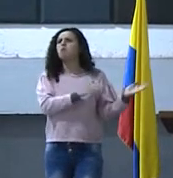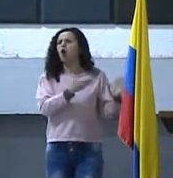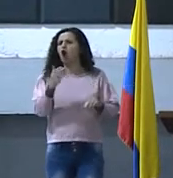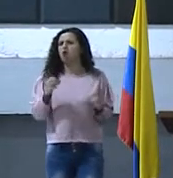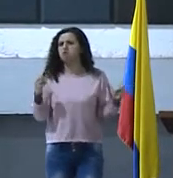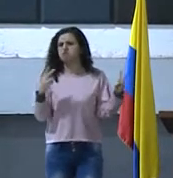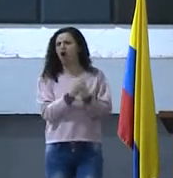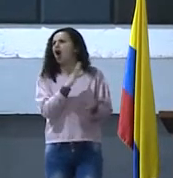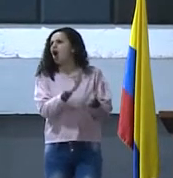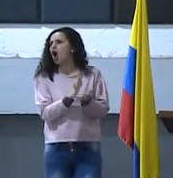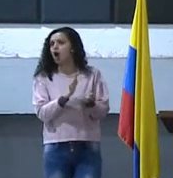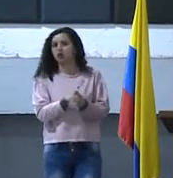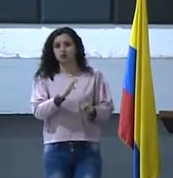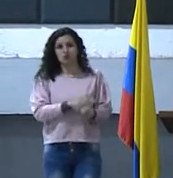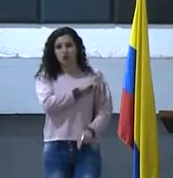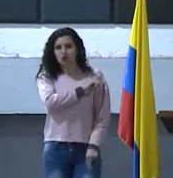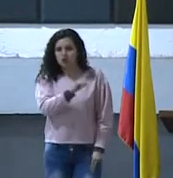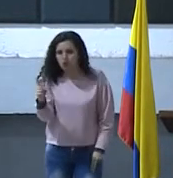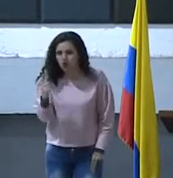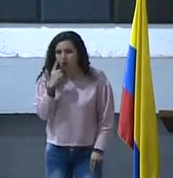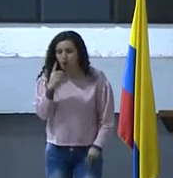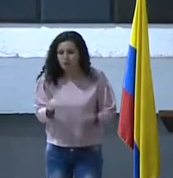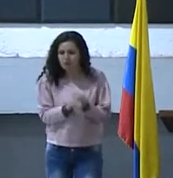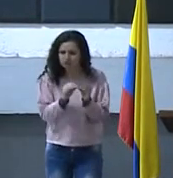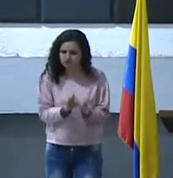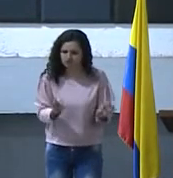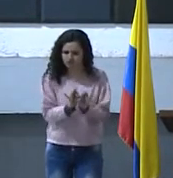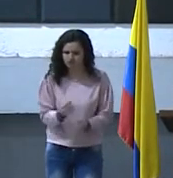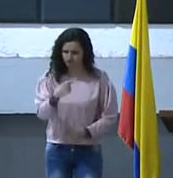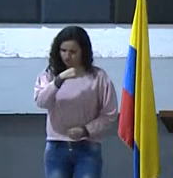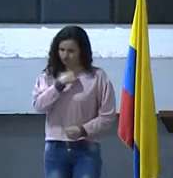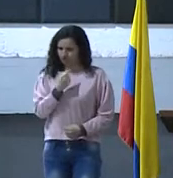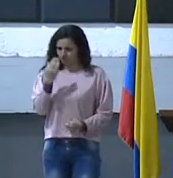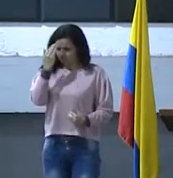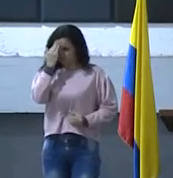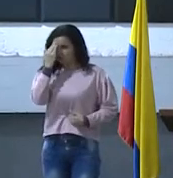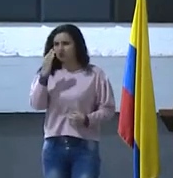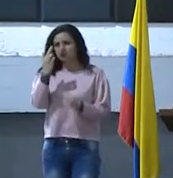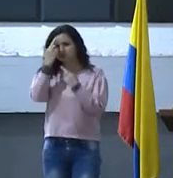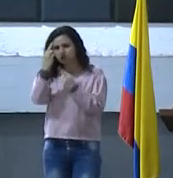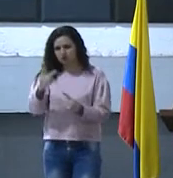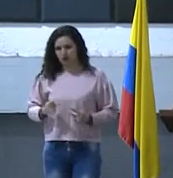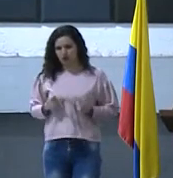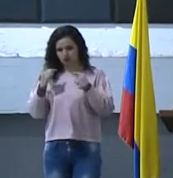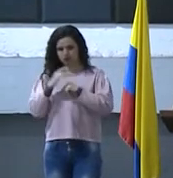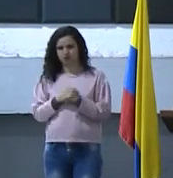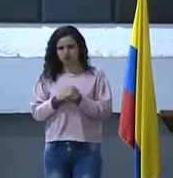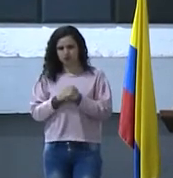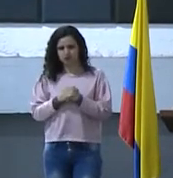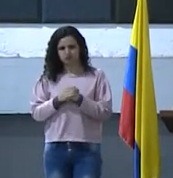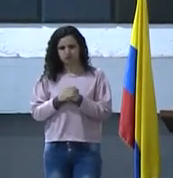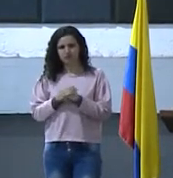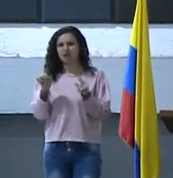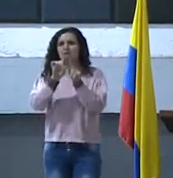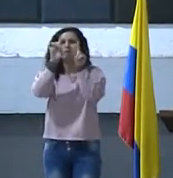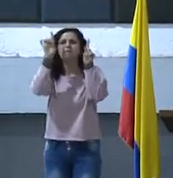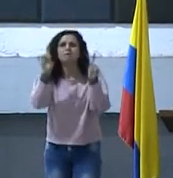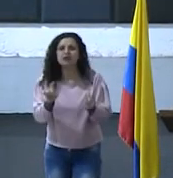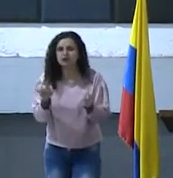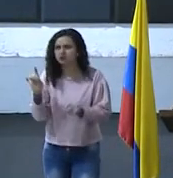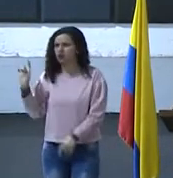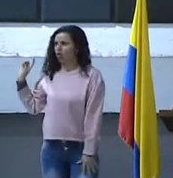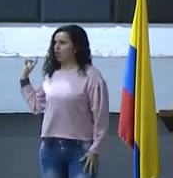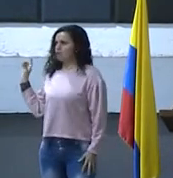y hagan de suyo el respeto por la vida las preguntas que nos recorren por más de 100 años en la